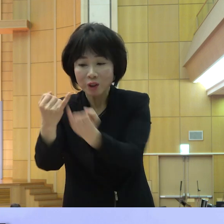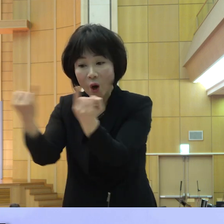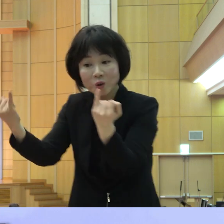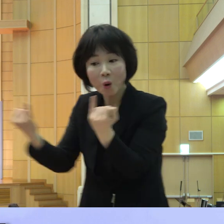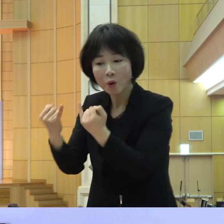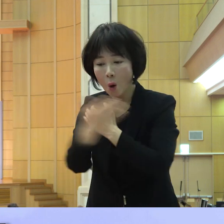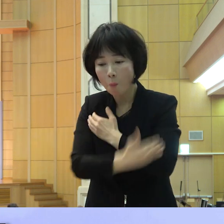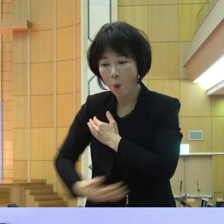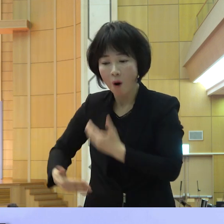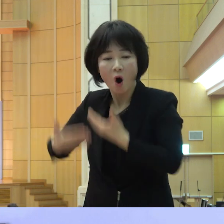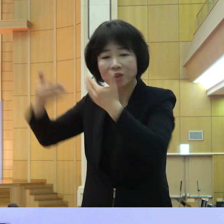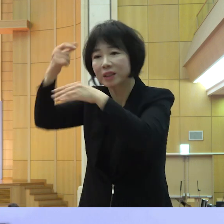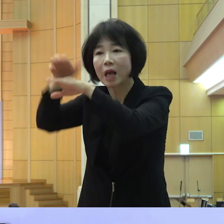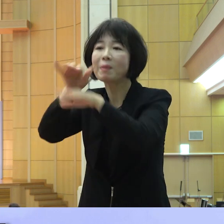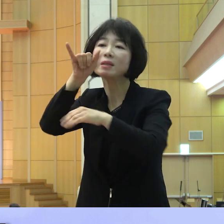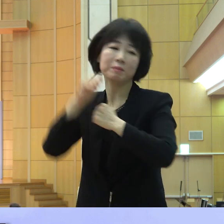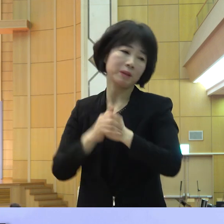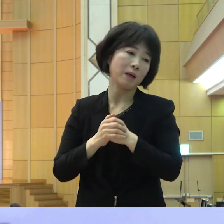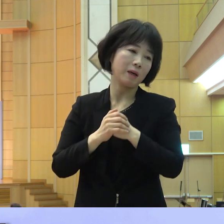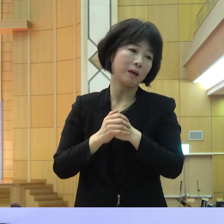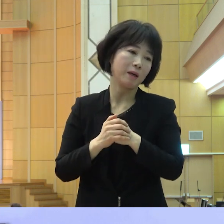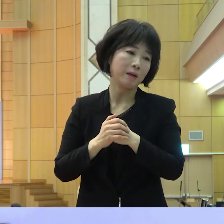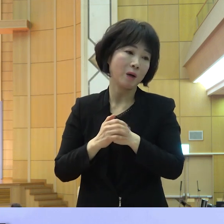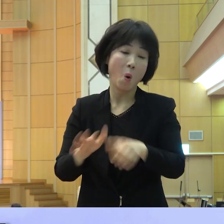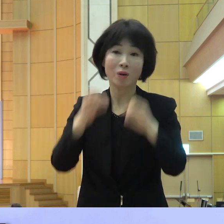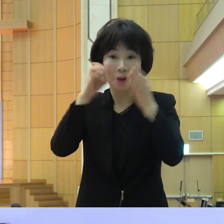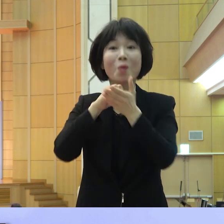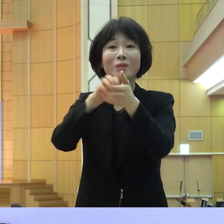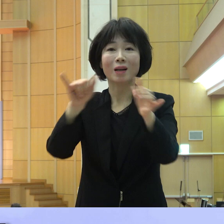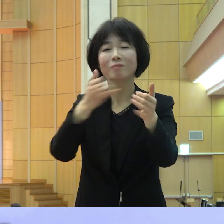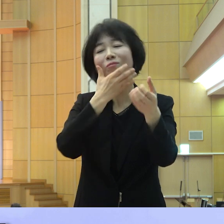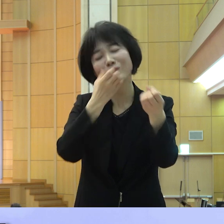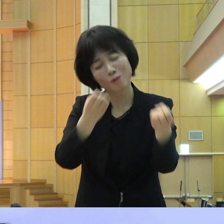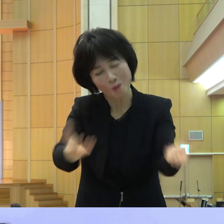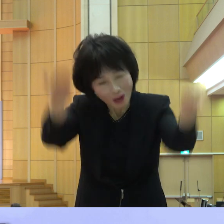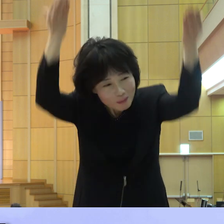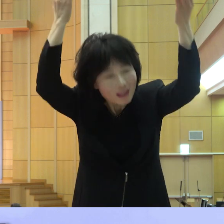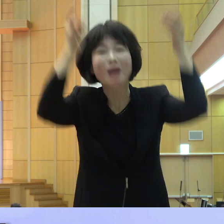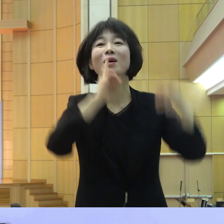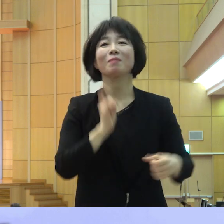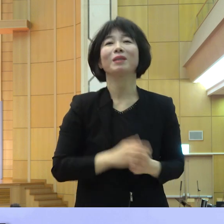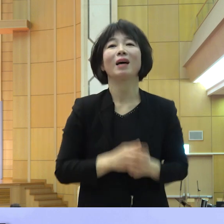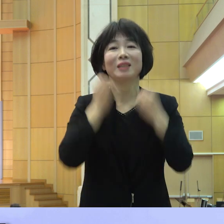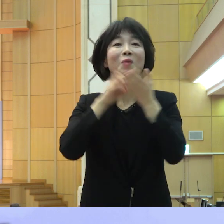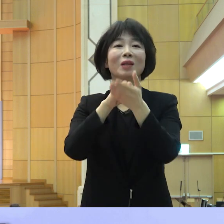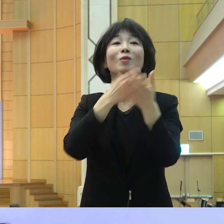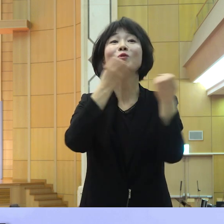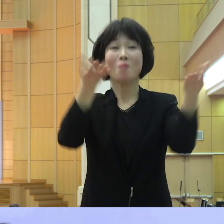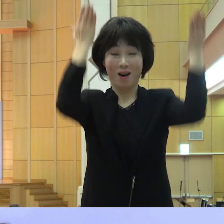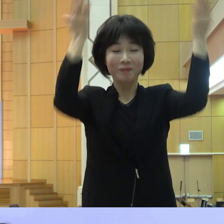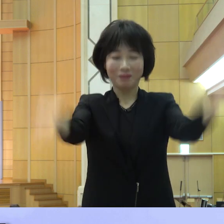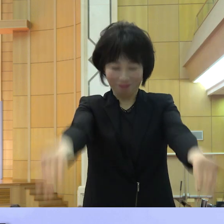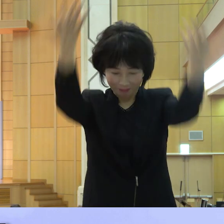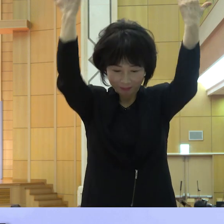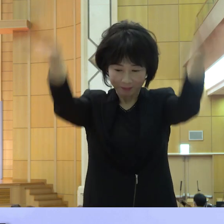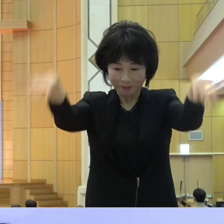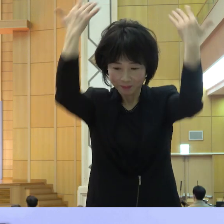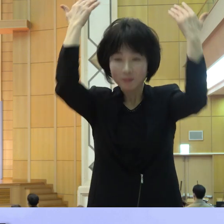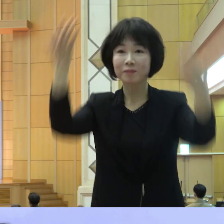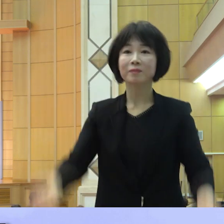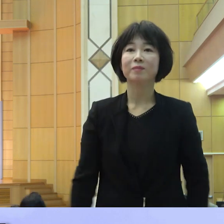중에 있고 3부 예배 후에 초급, 중급 성경교육과 계시록 영상 예배가 있습니다. 다 그 자리에 일어나셔서